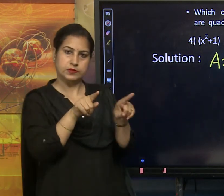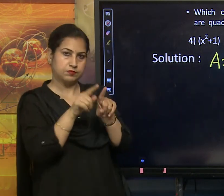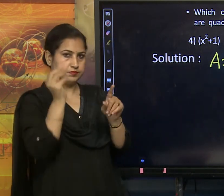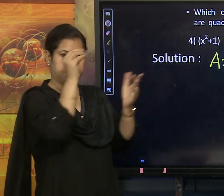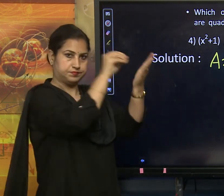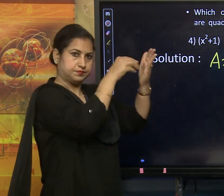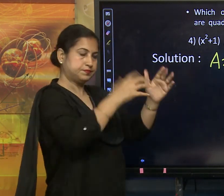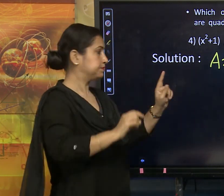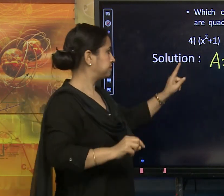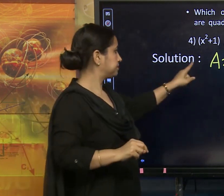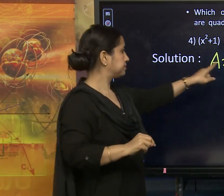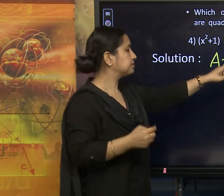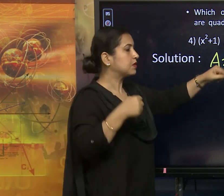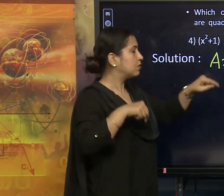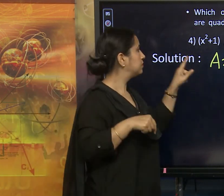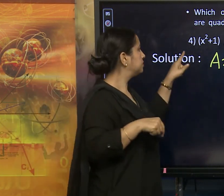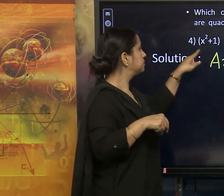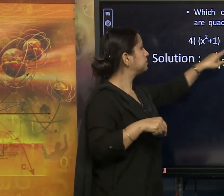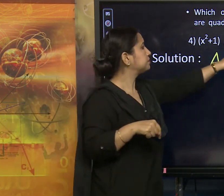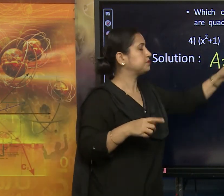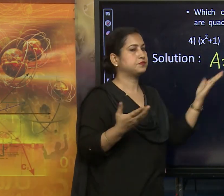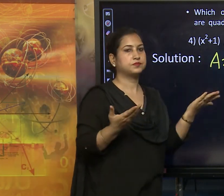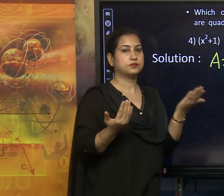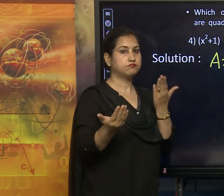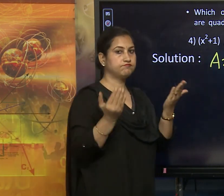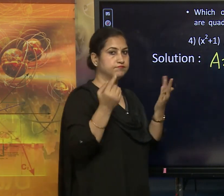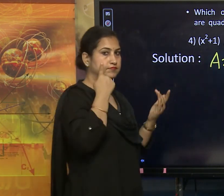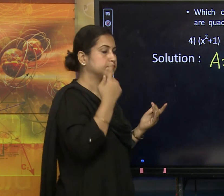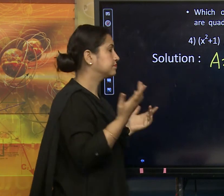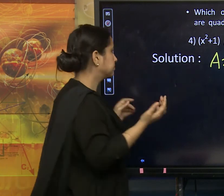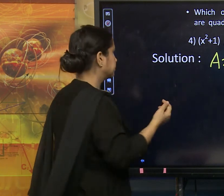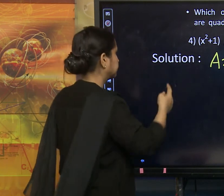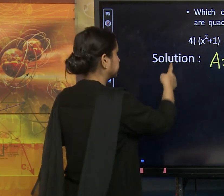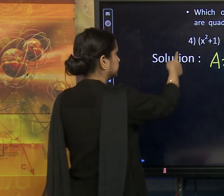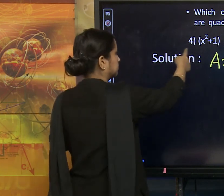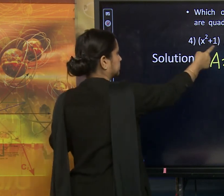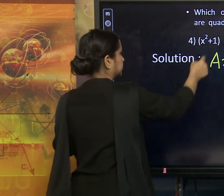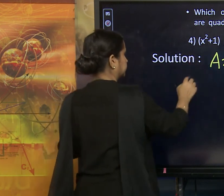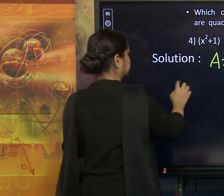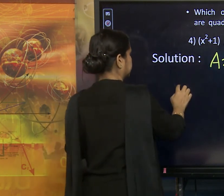सबसे पहले हमने स्टैंडर्ड फॉर्म ऑफ इक्वेशन क्वाड्रेटिक इक्वेशन लिख ली। उसके